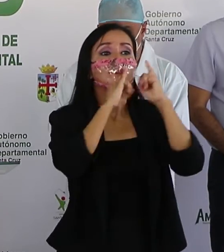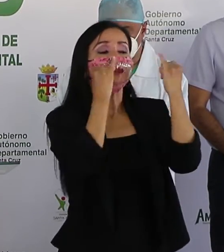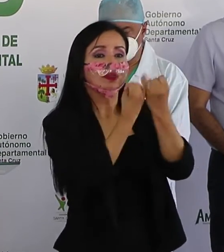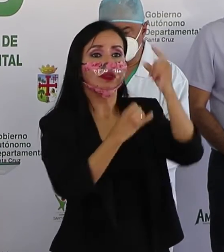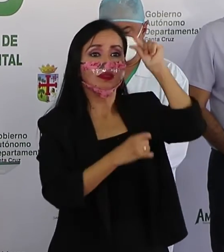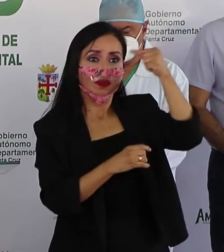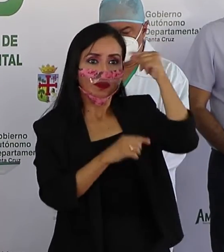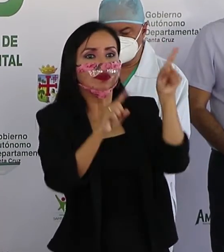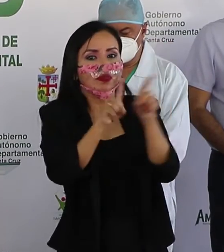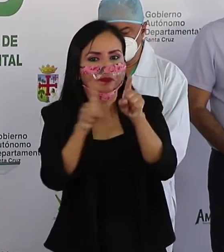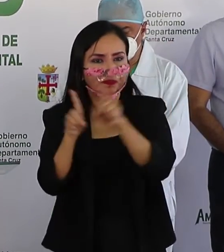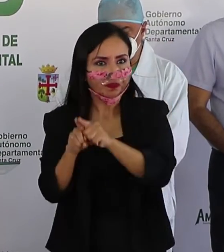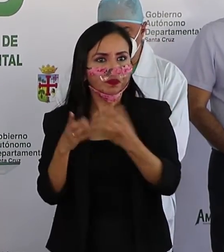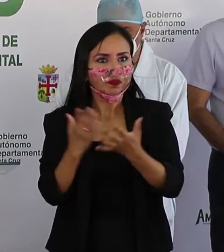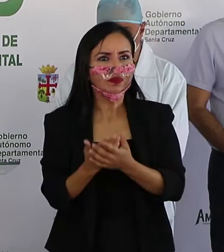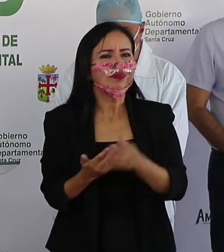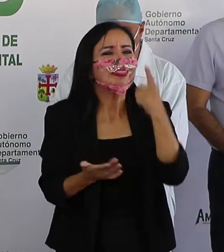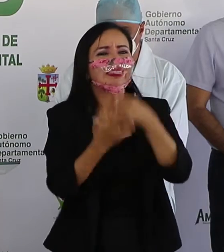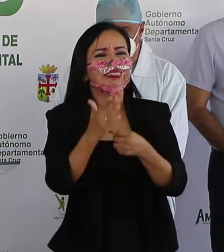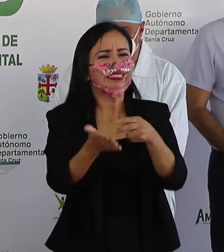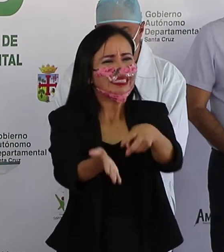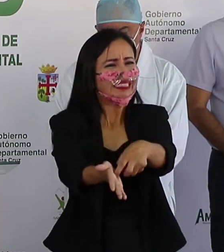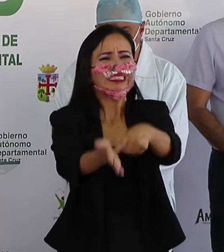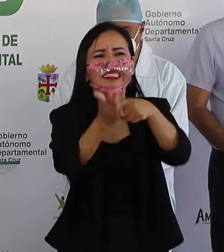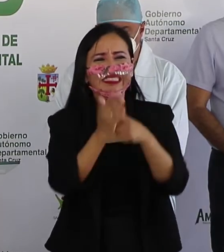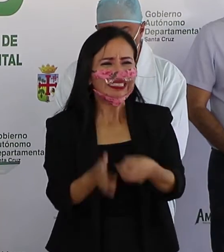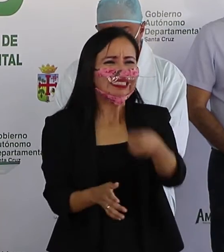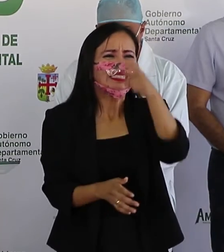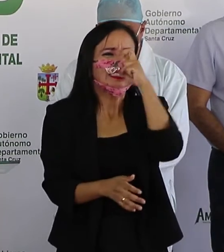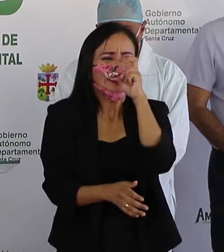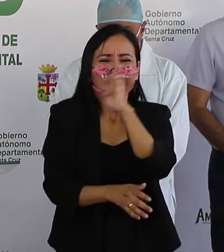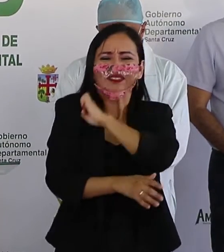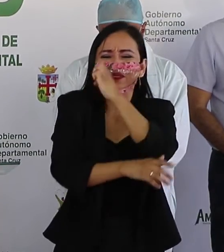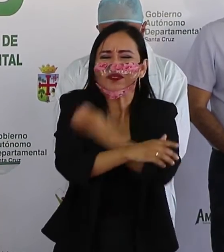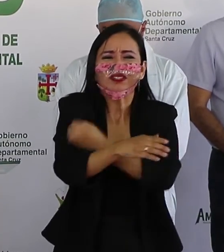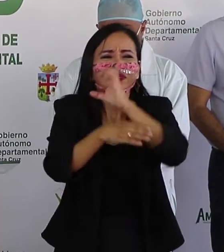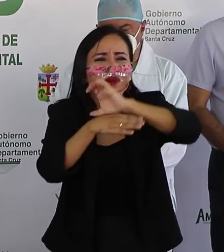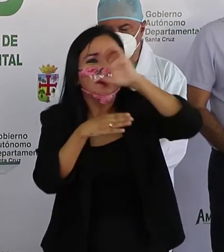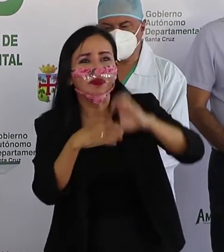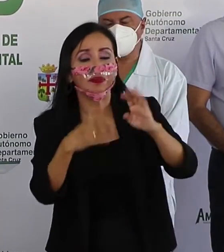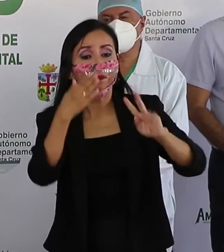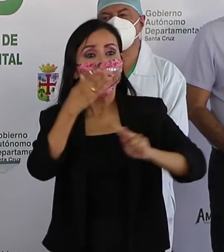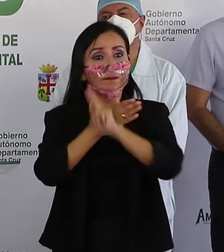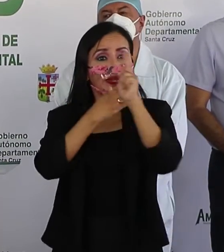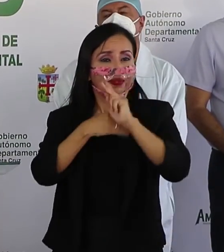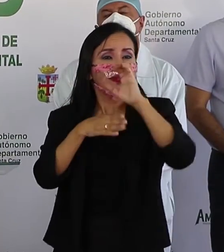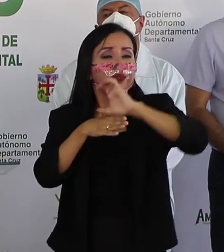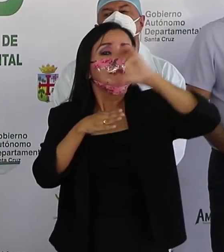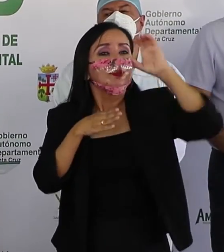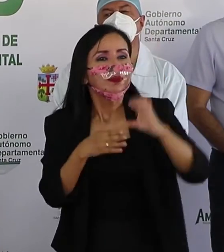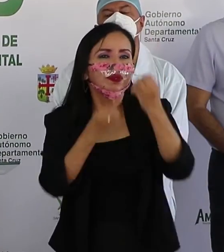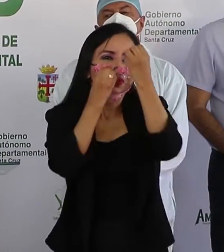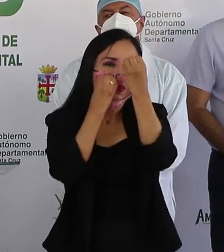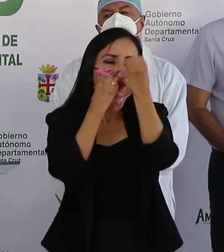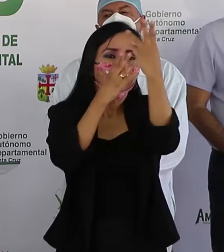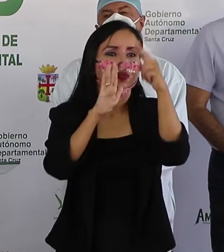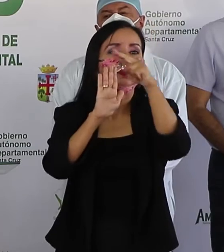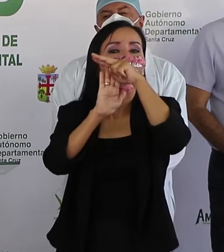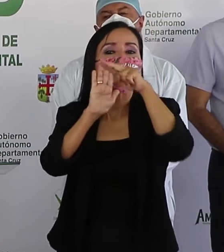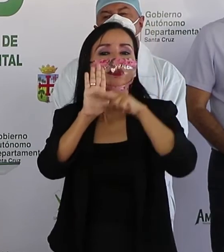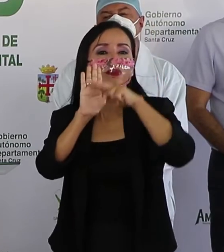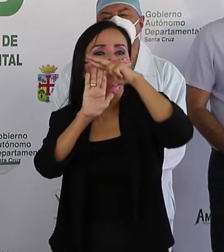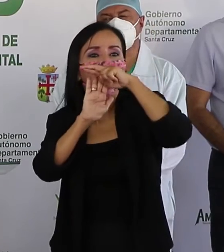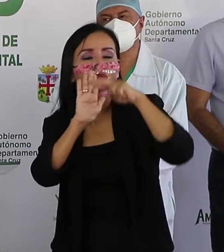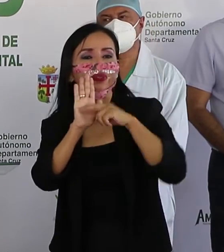públicas, radicalizando los esfuerzos con las medidas de prevención y cumplimiento de la